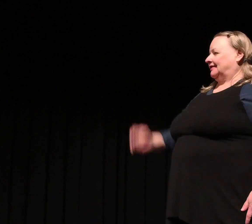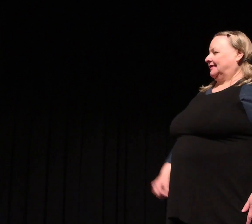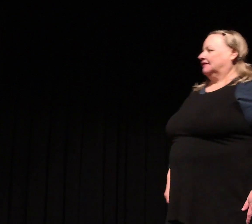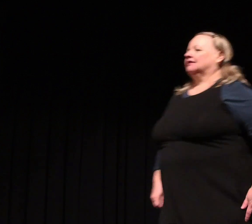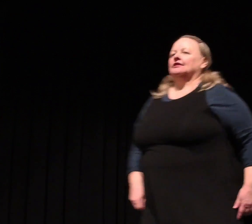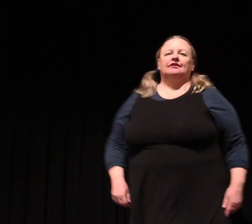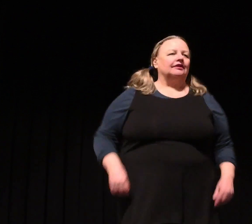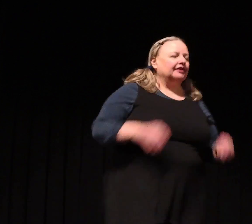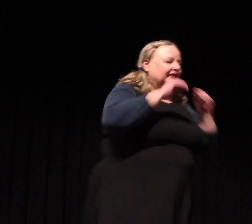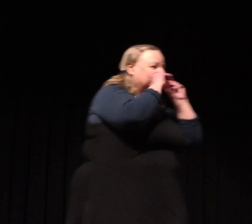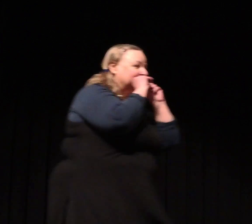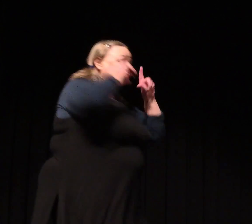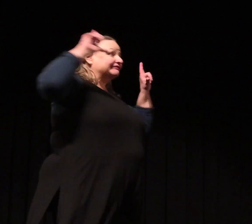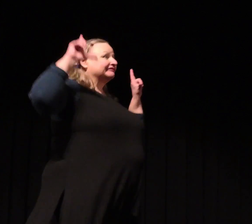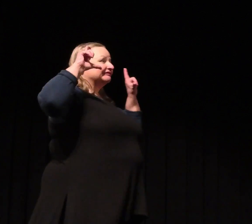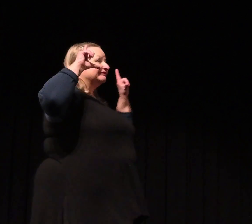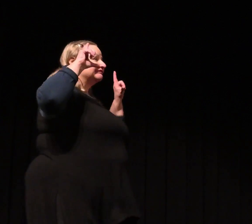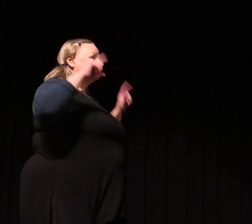docteur, là. OK? Attends.